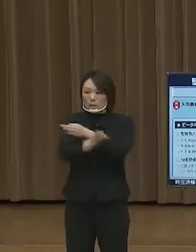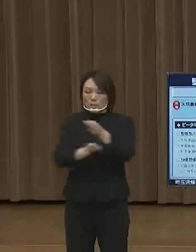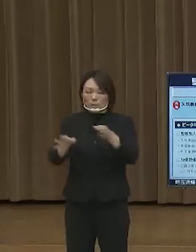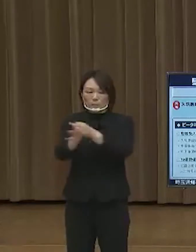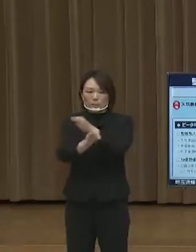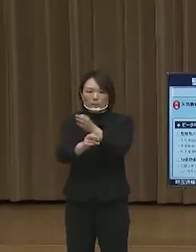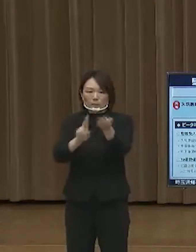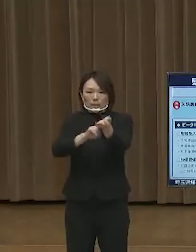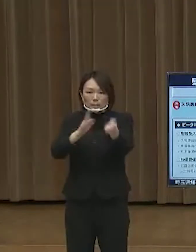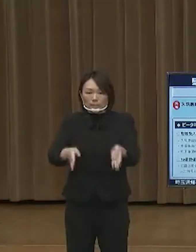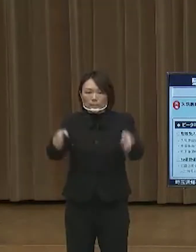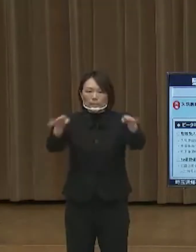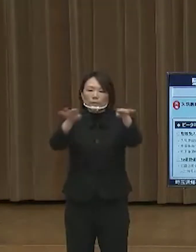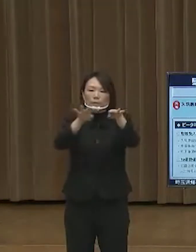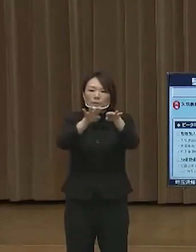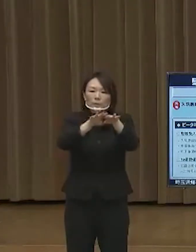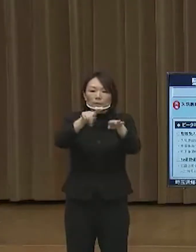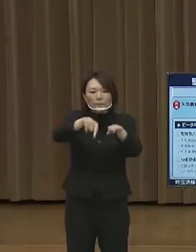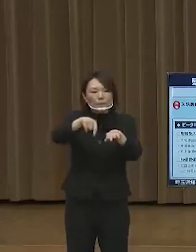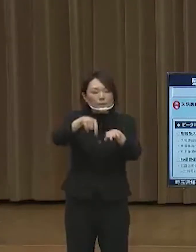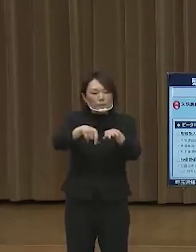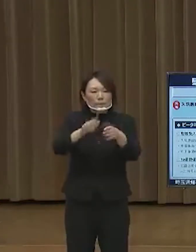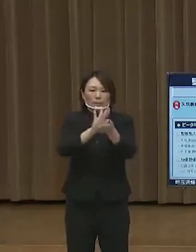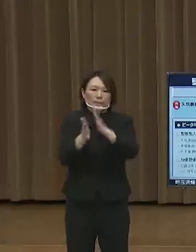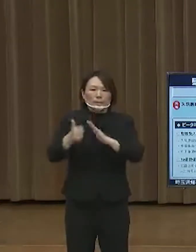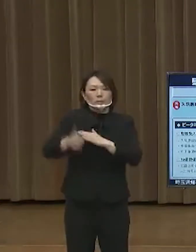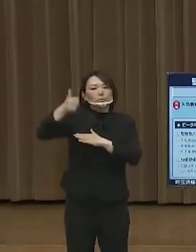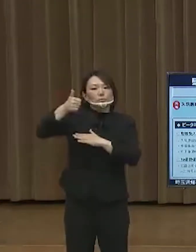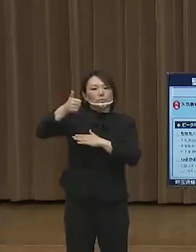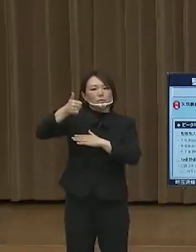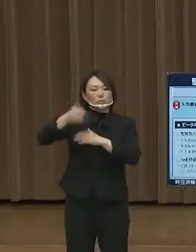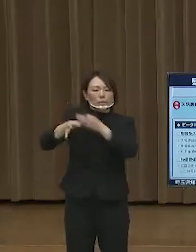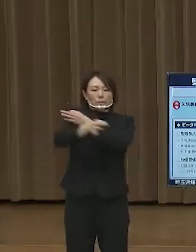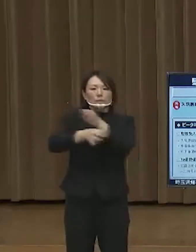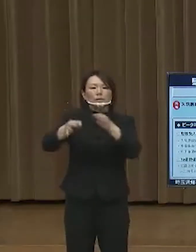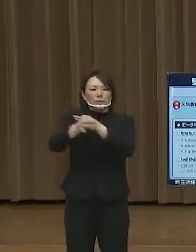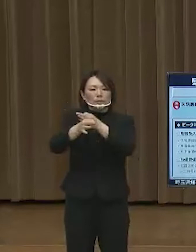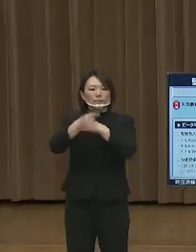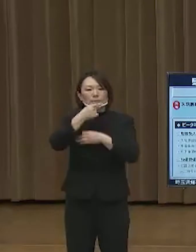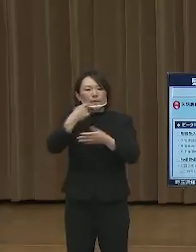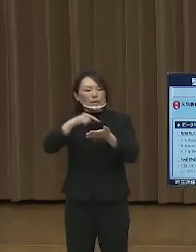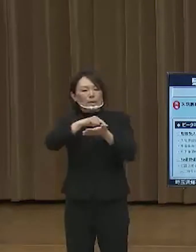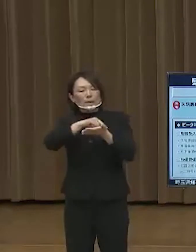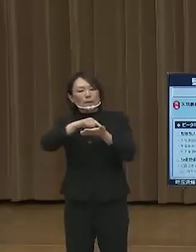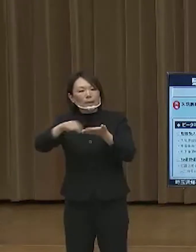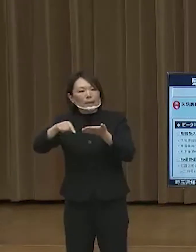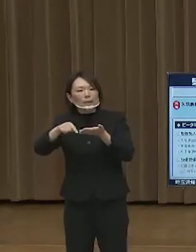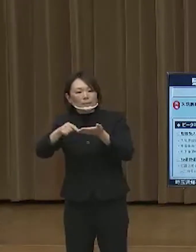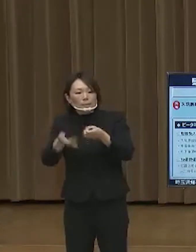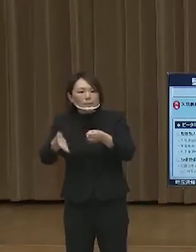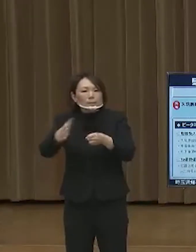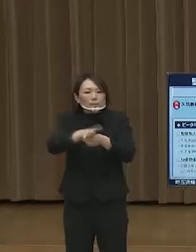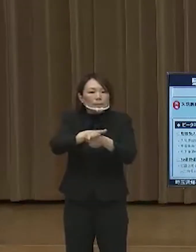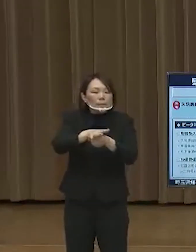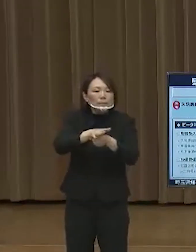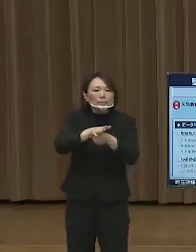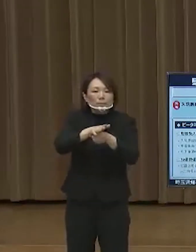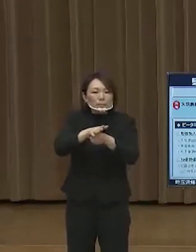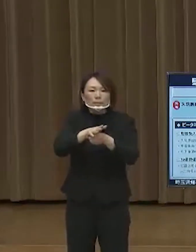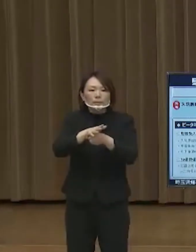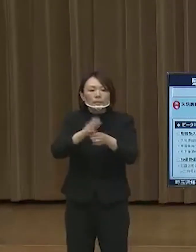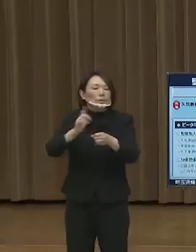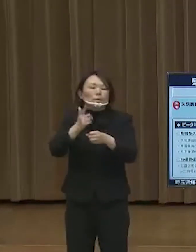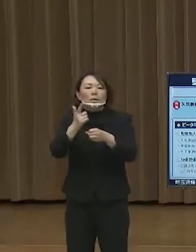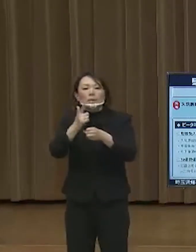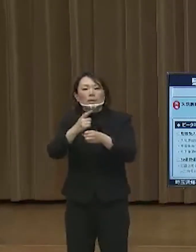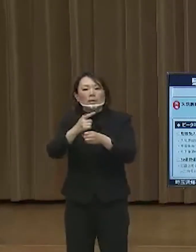県が支援する形でありますので、その赤字の部分が補填する部分であろうが、それ以上黒字になって儲けることになろうが、我々